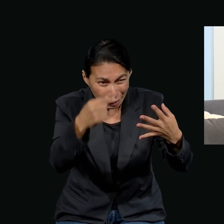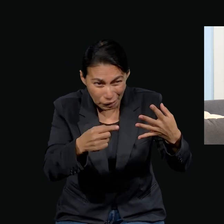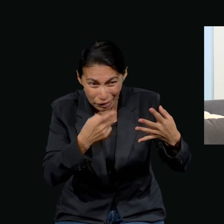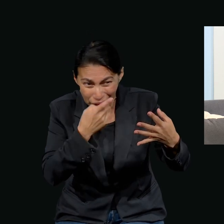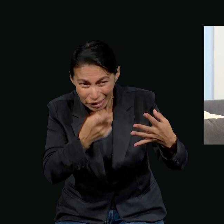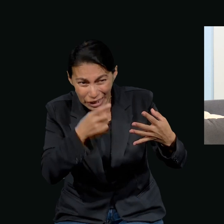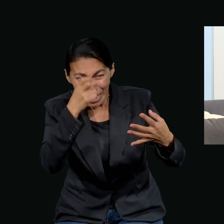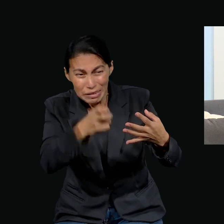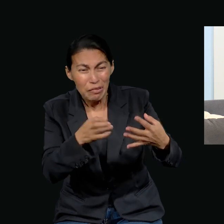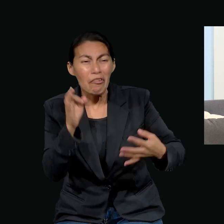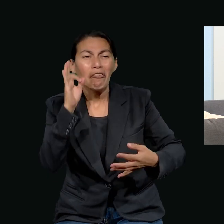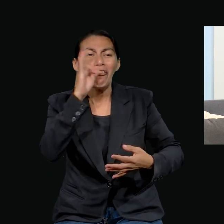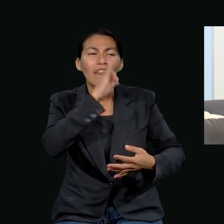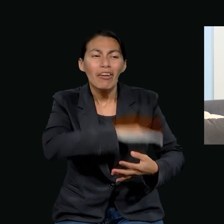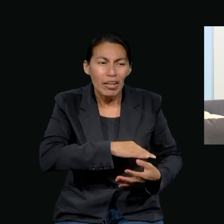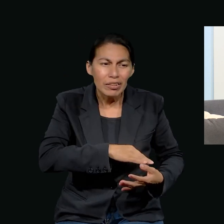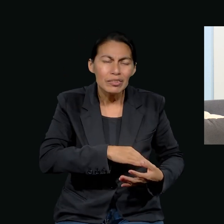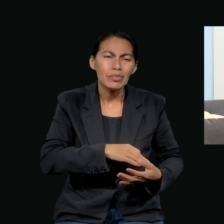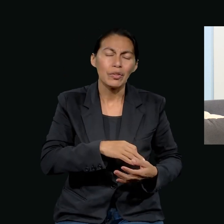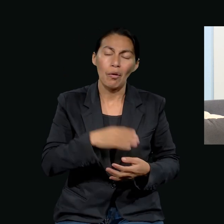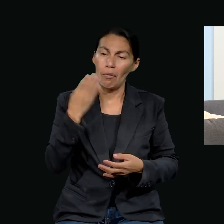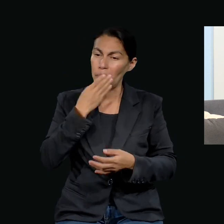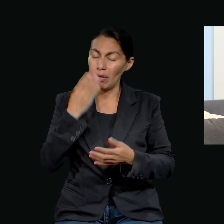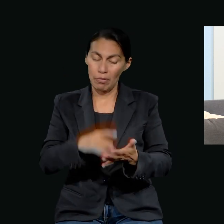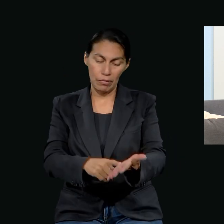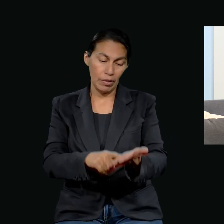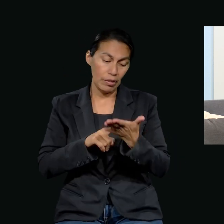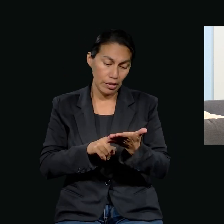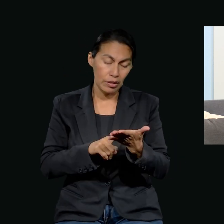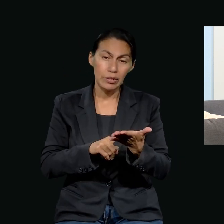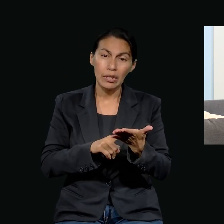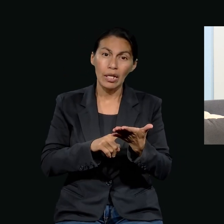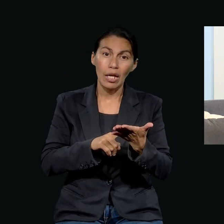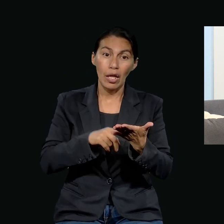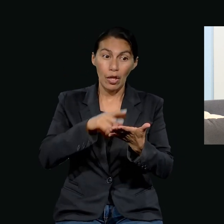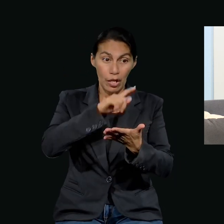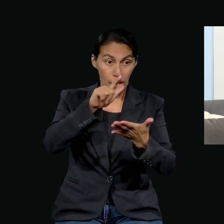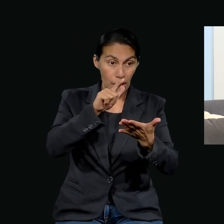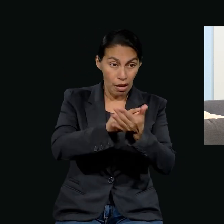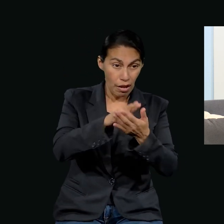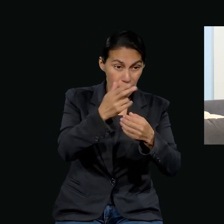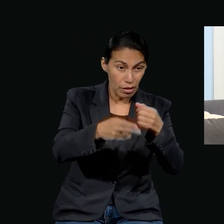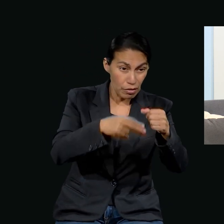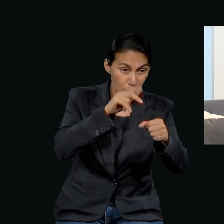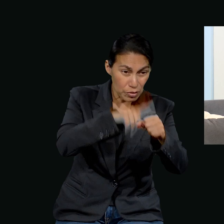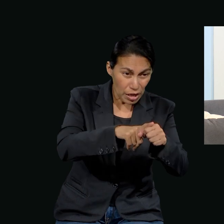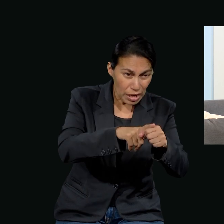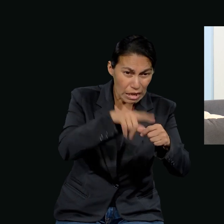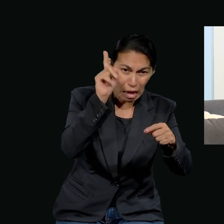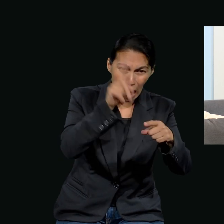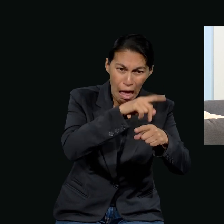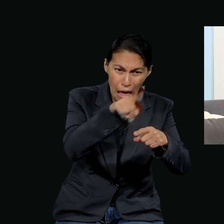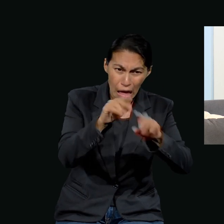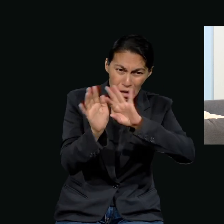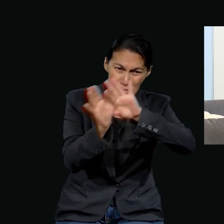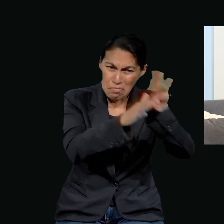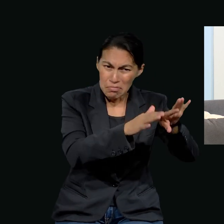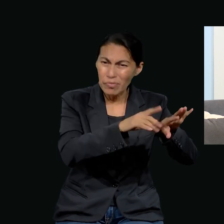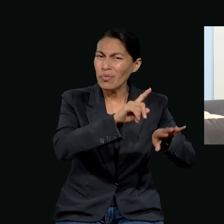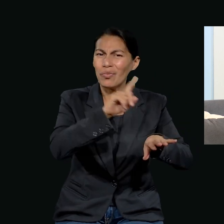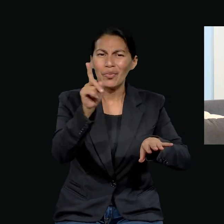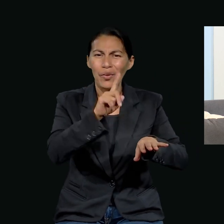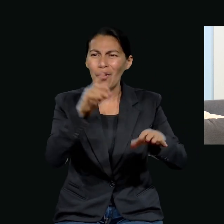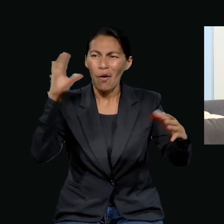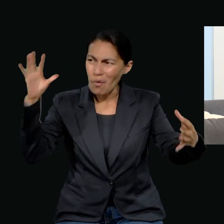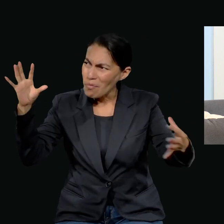esta es una ciencia falsa en la palabra de Dios. No hay nada que pueda sostenerla. Dios no anula